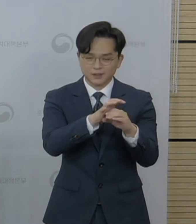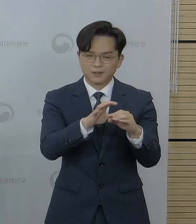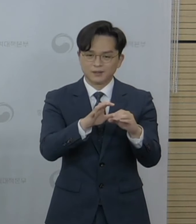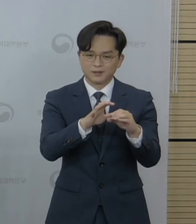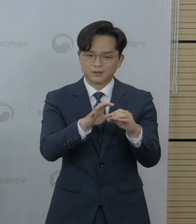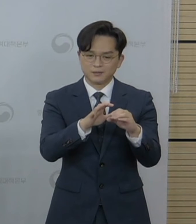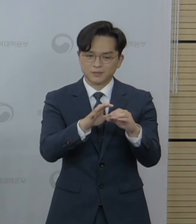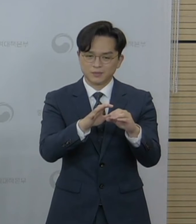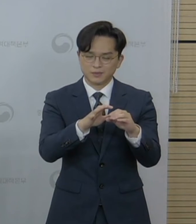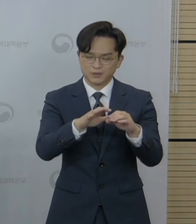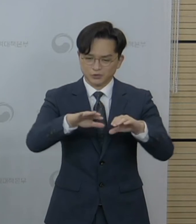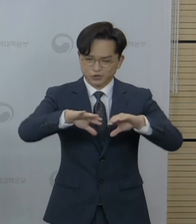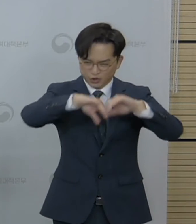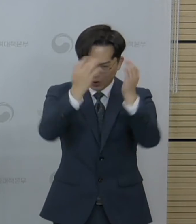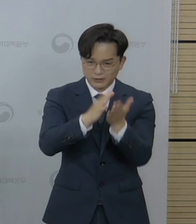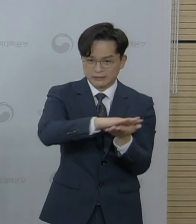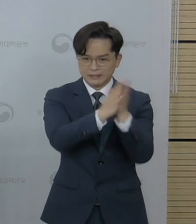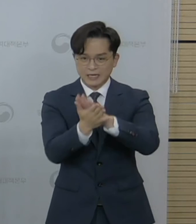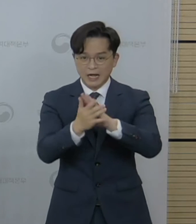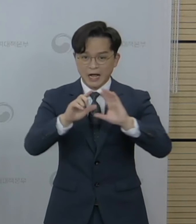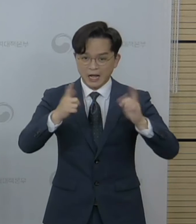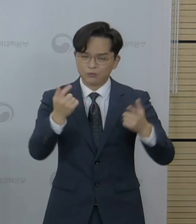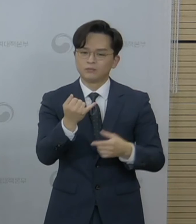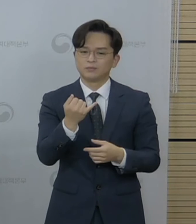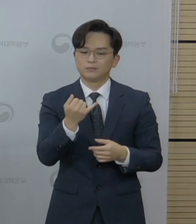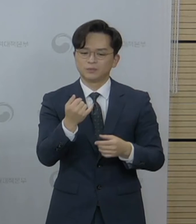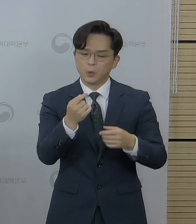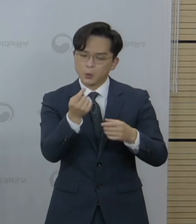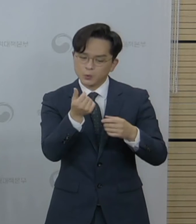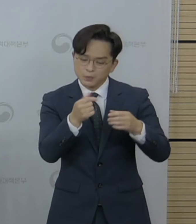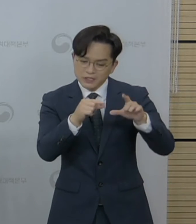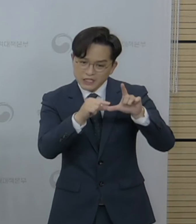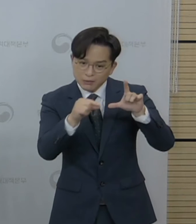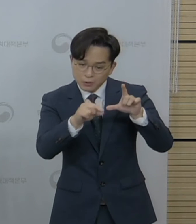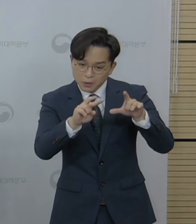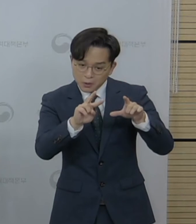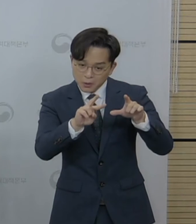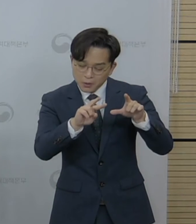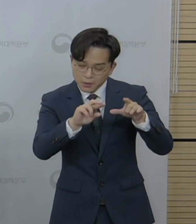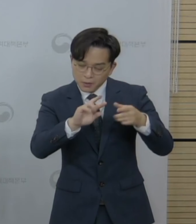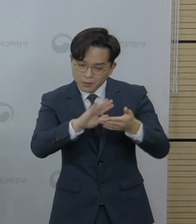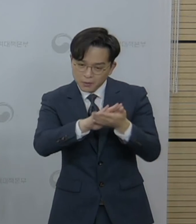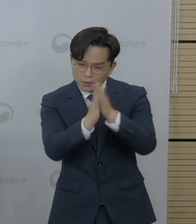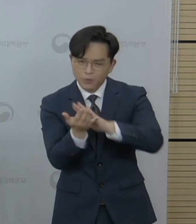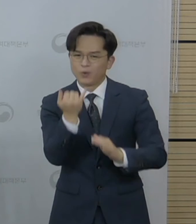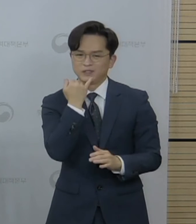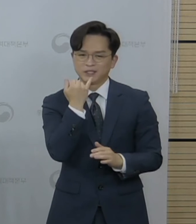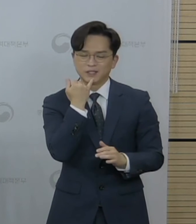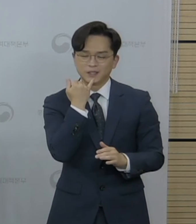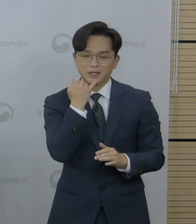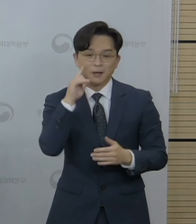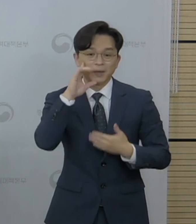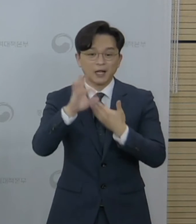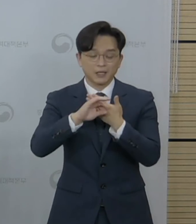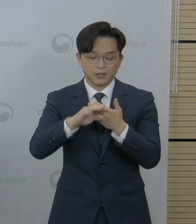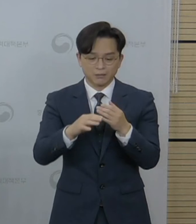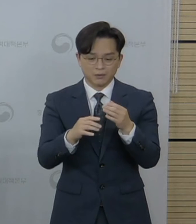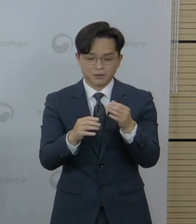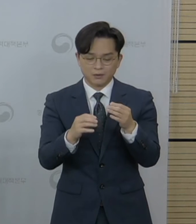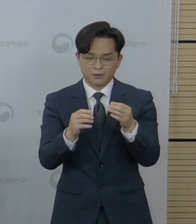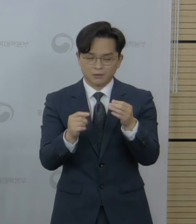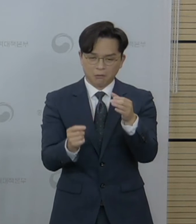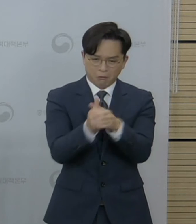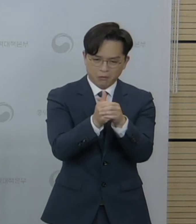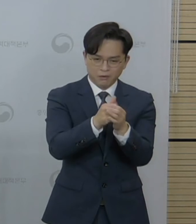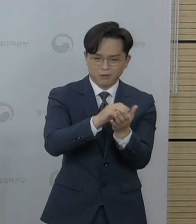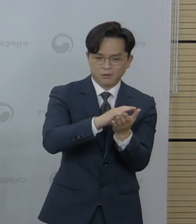대부분 큰 문제가 되지 않지만 우연히도 전파력이 증가하거나 병원성이 바뀌는 등 특성이 변하는